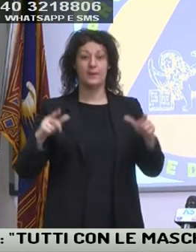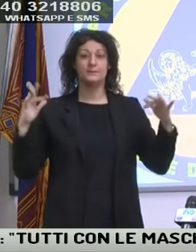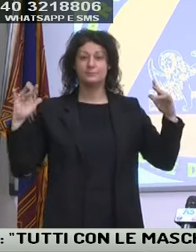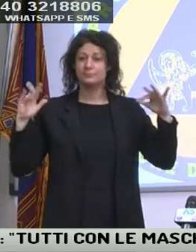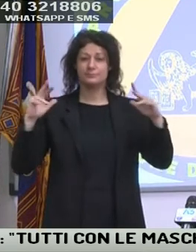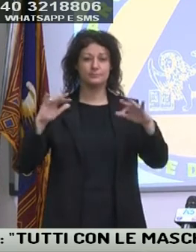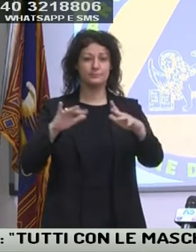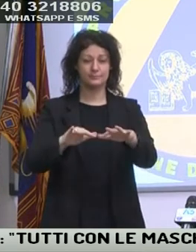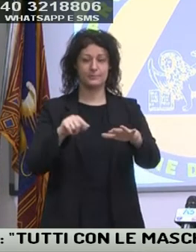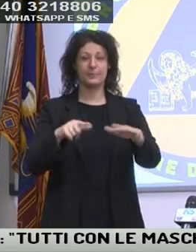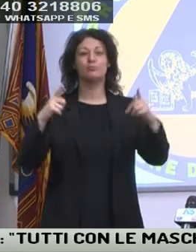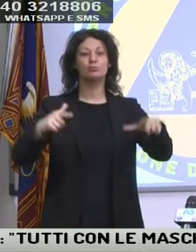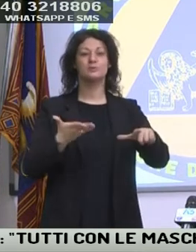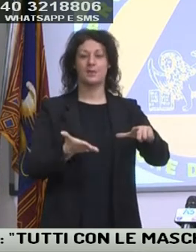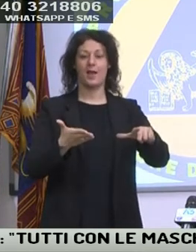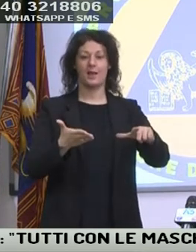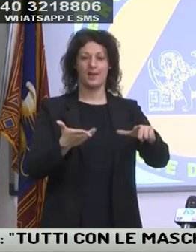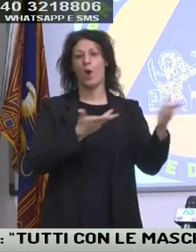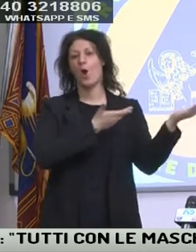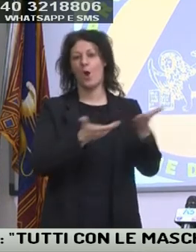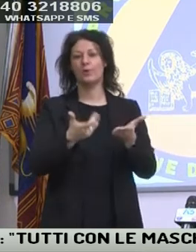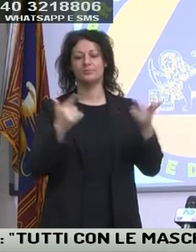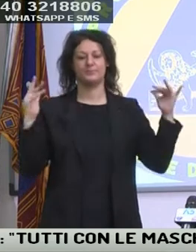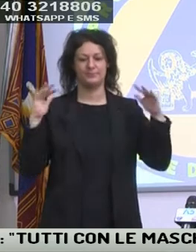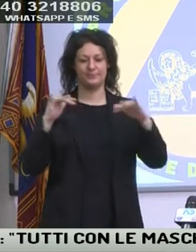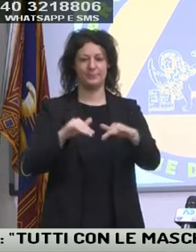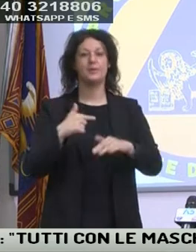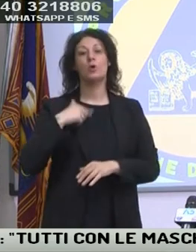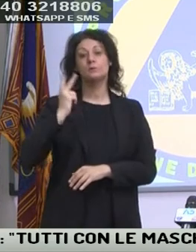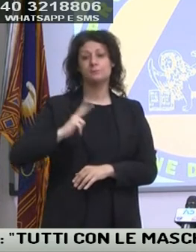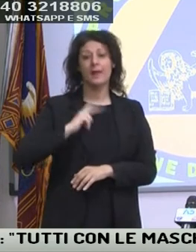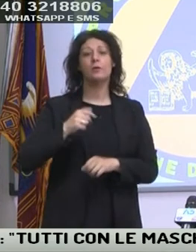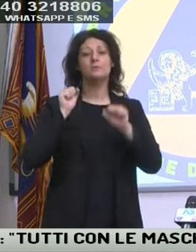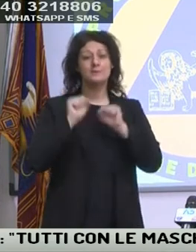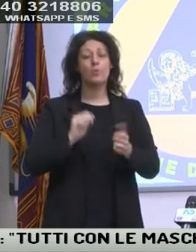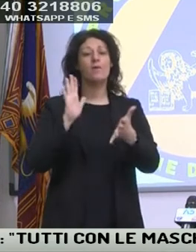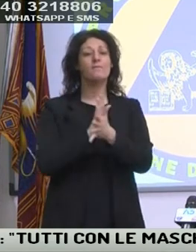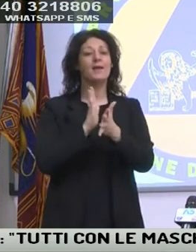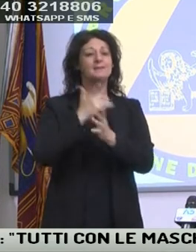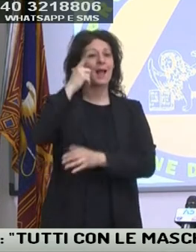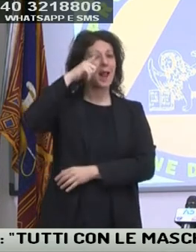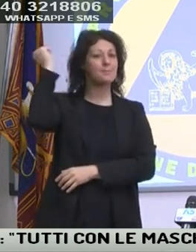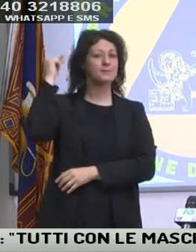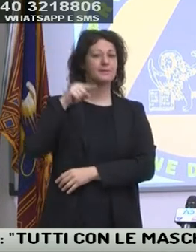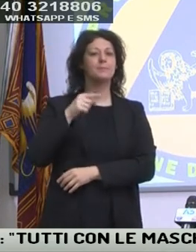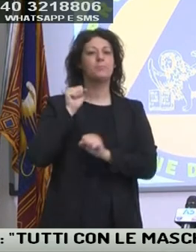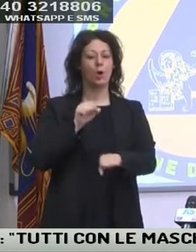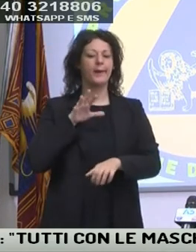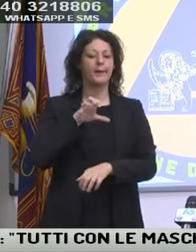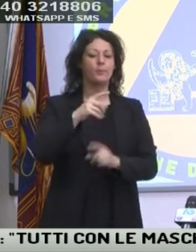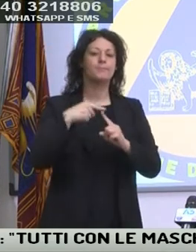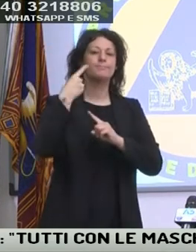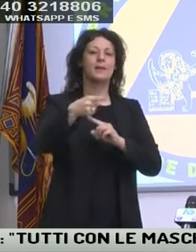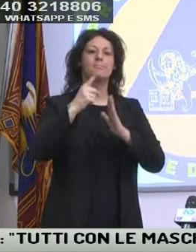della città che ospita. Io spero la si possa recuperare in autunno, fermo restando che dovranno essere cambiate ovviamente